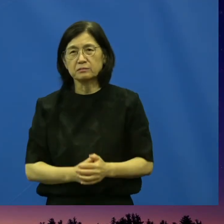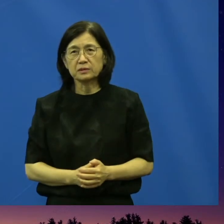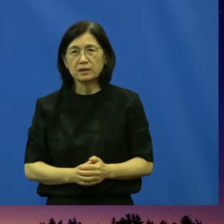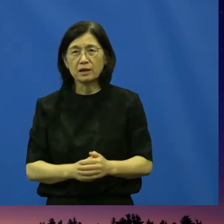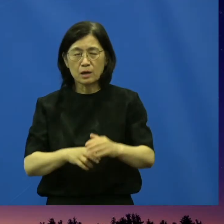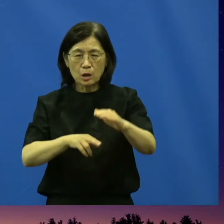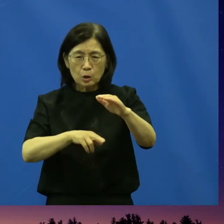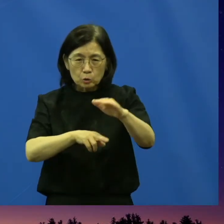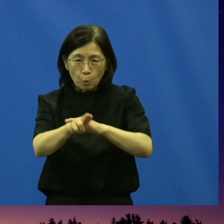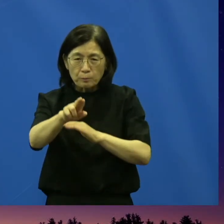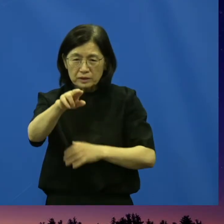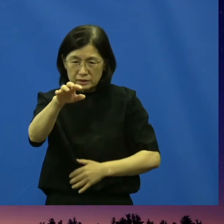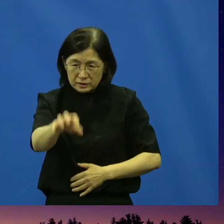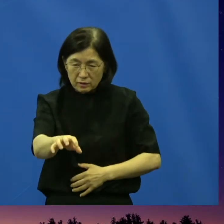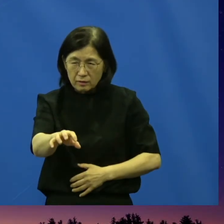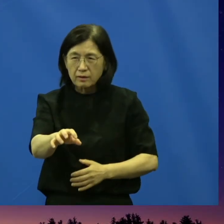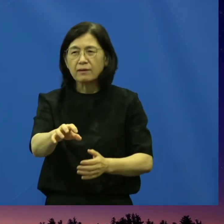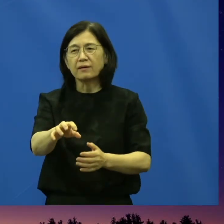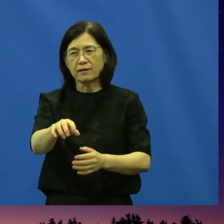제도를 만들었습니다.